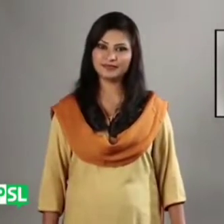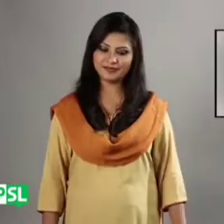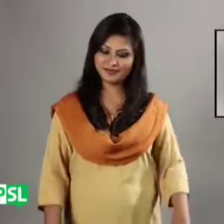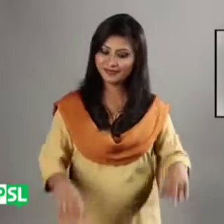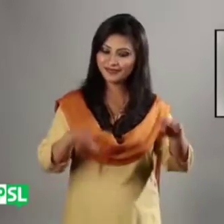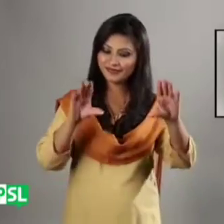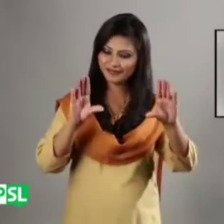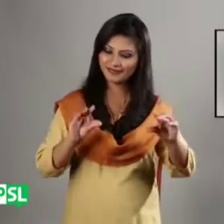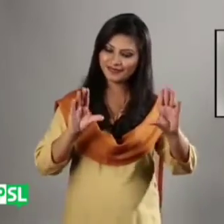Takia.